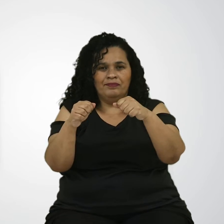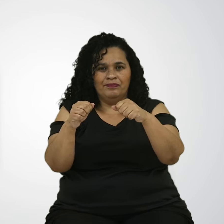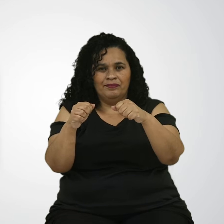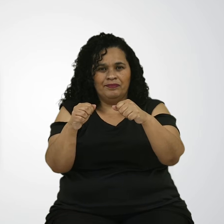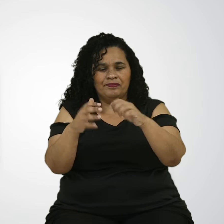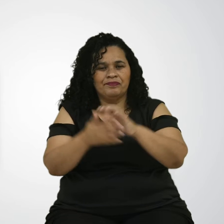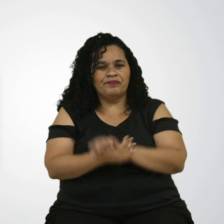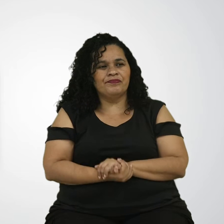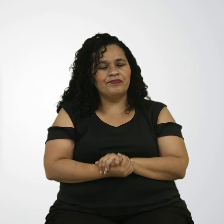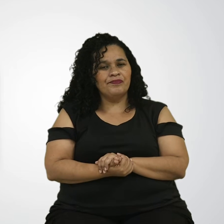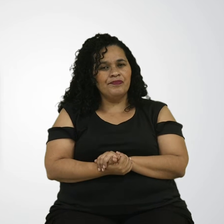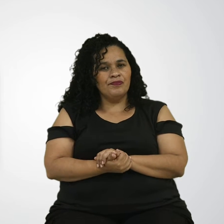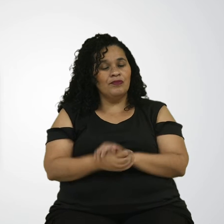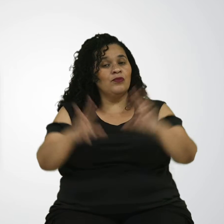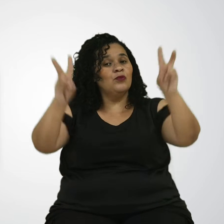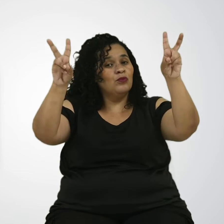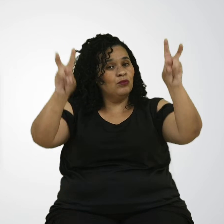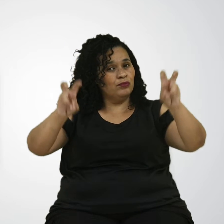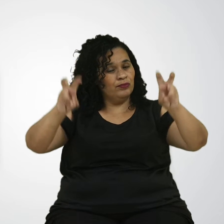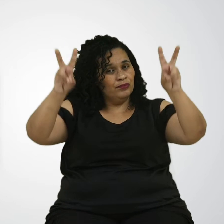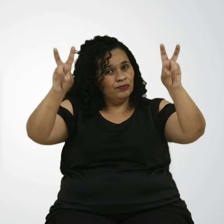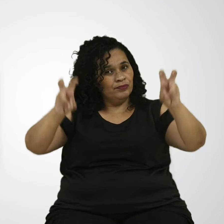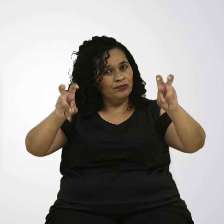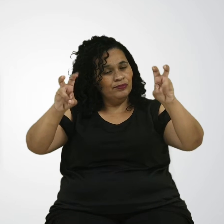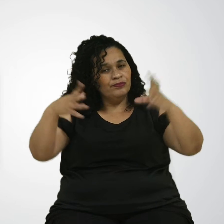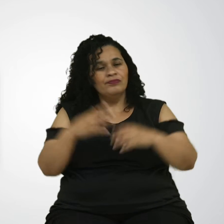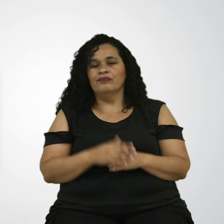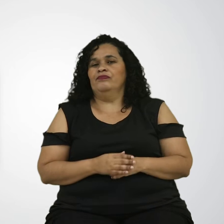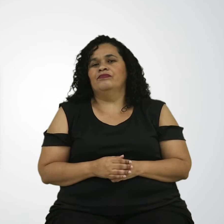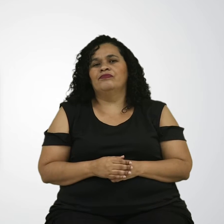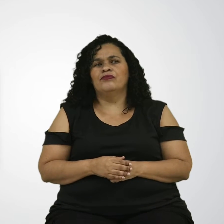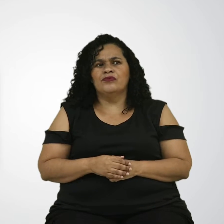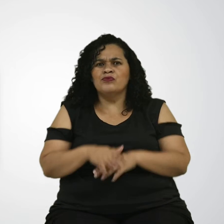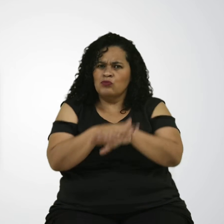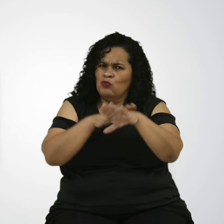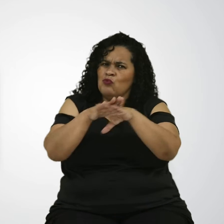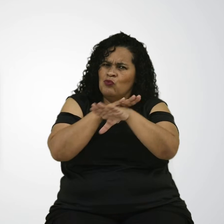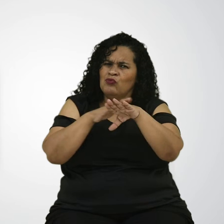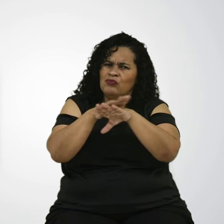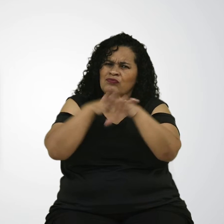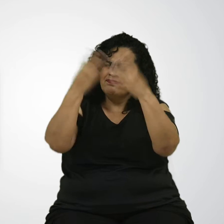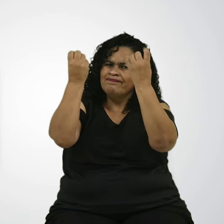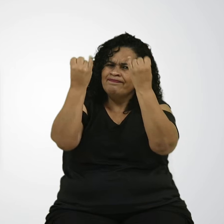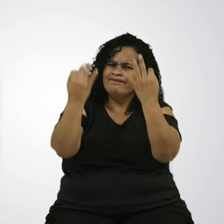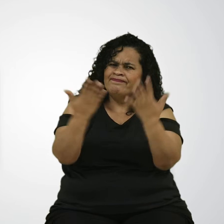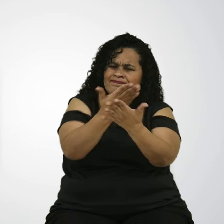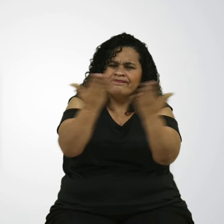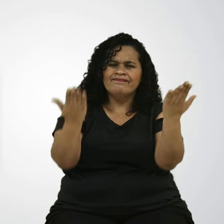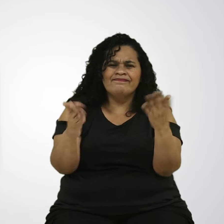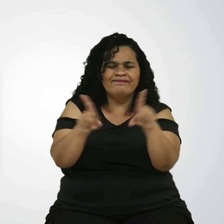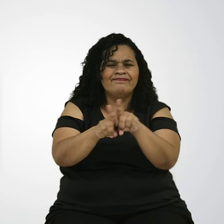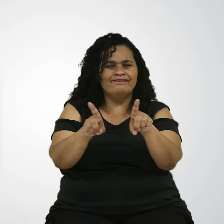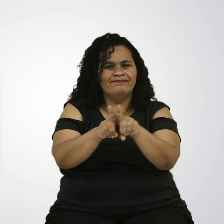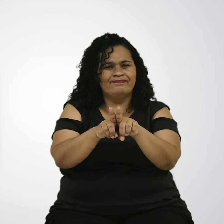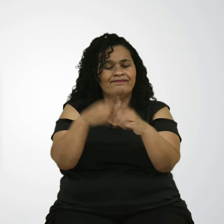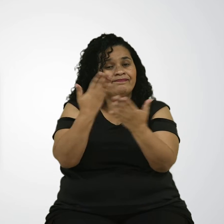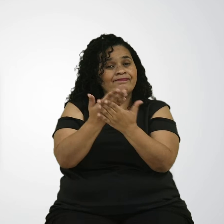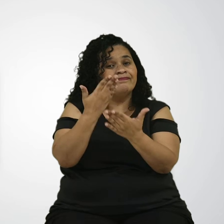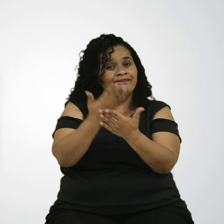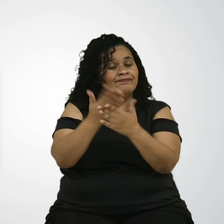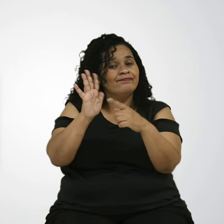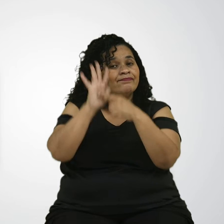esse assunto que nós queremos falar hoje, que a nossa lição vai tratar